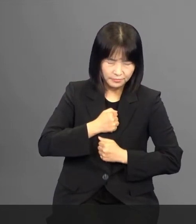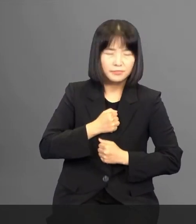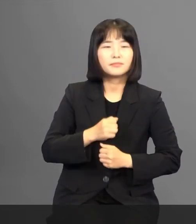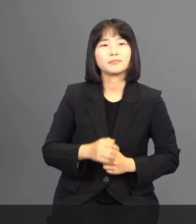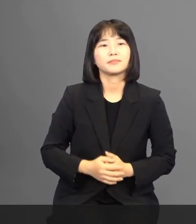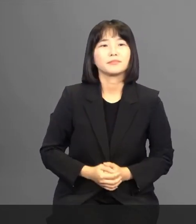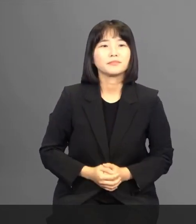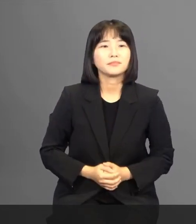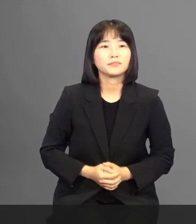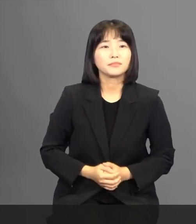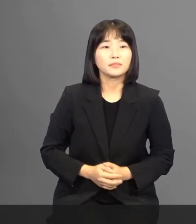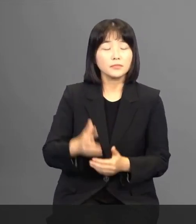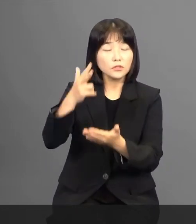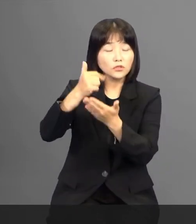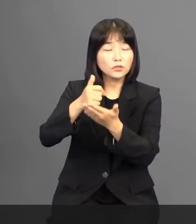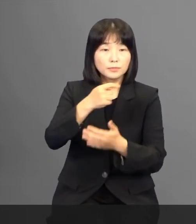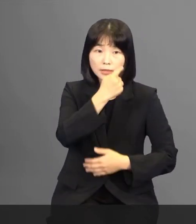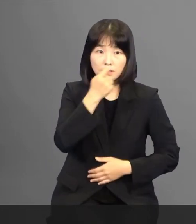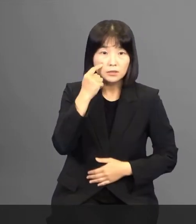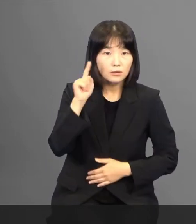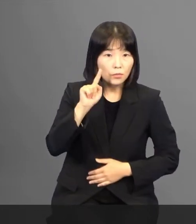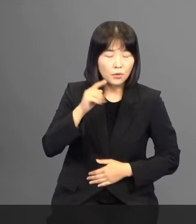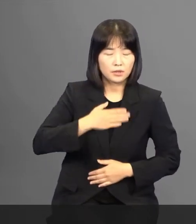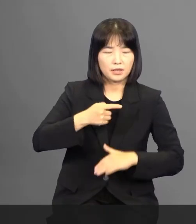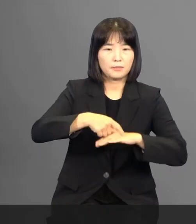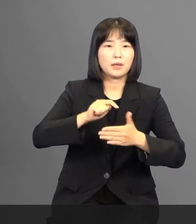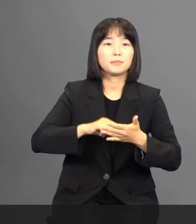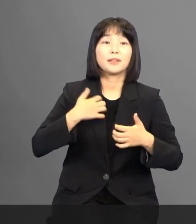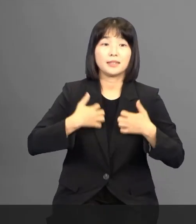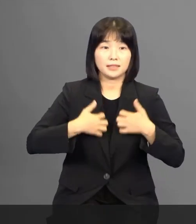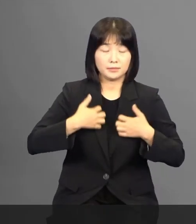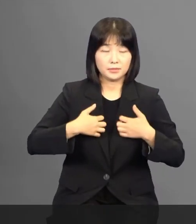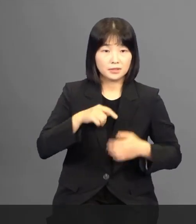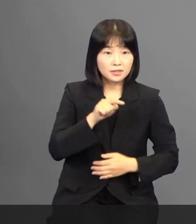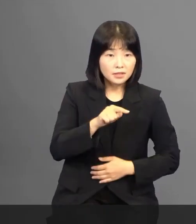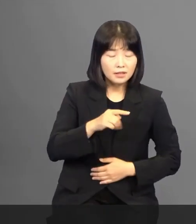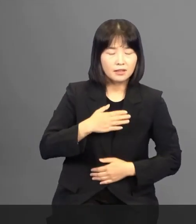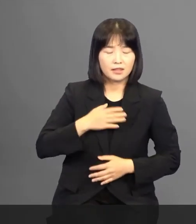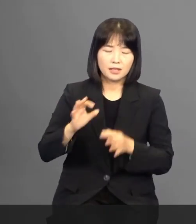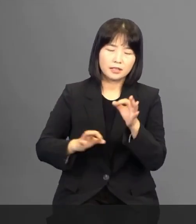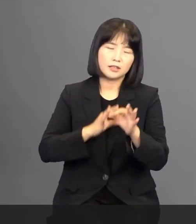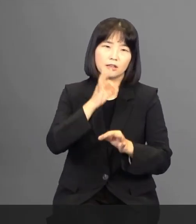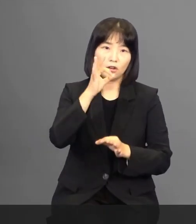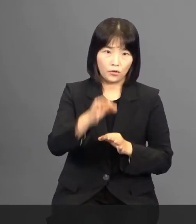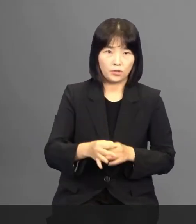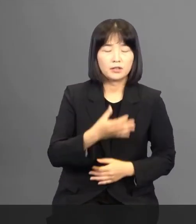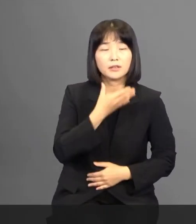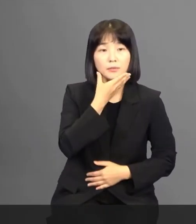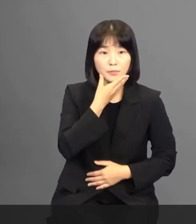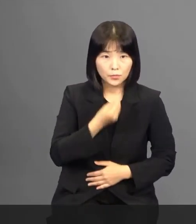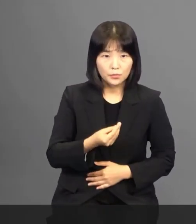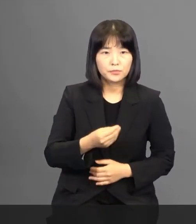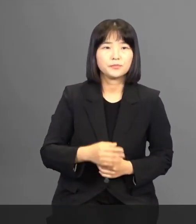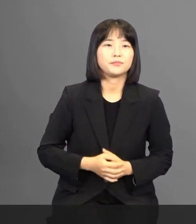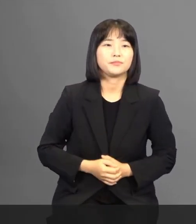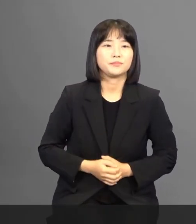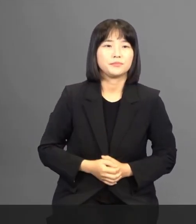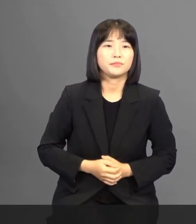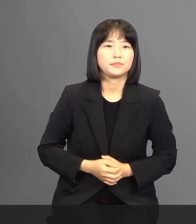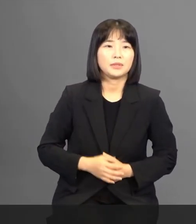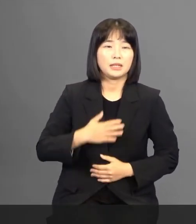벗어나지 않습니다. 주님의 증거는 내 마음의 기쁨이요 그 증거는 내 영원한